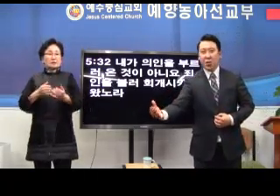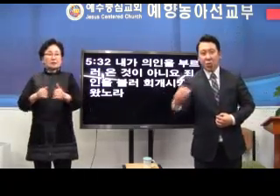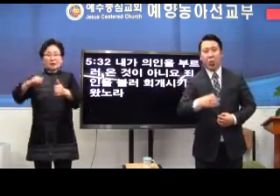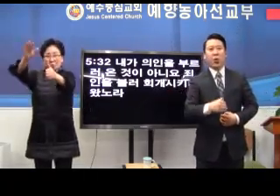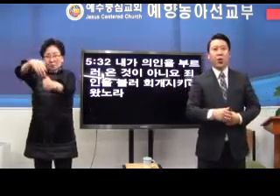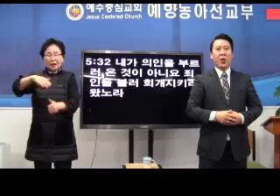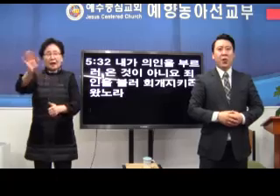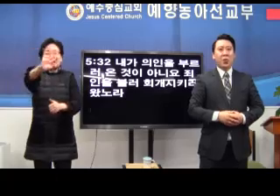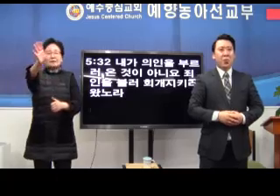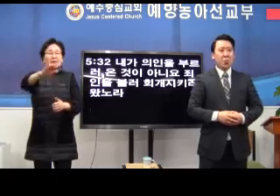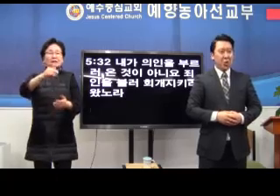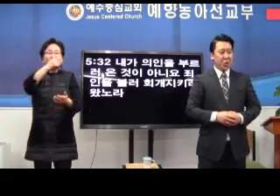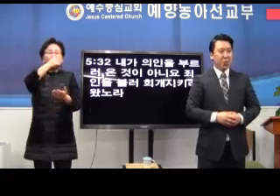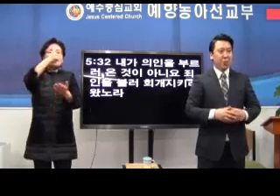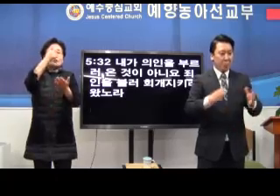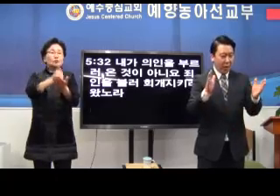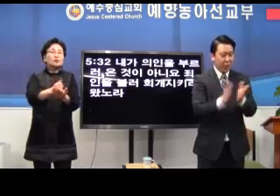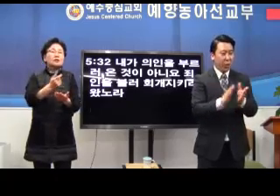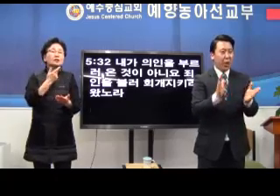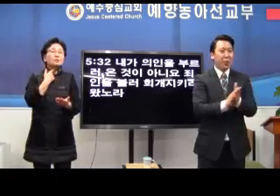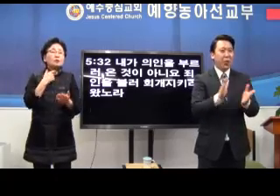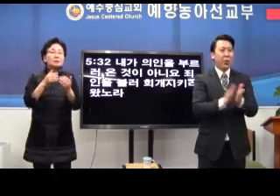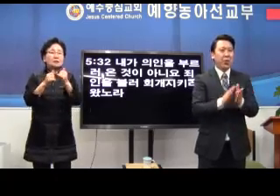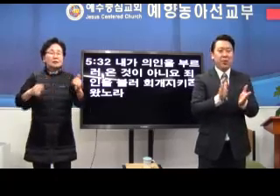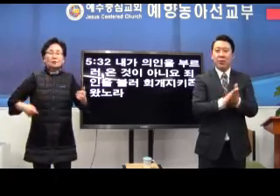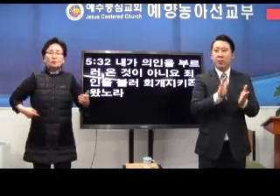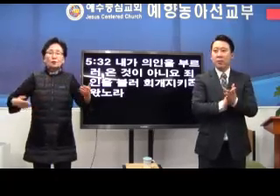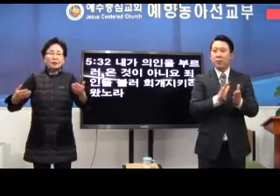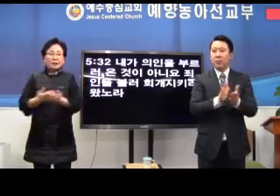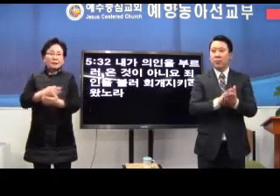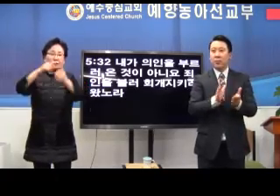회개시키러 온 걸 믿으시는 분만 박수로 하나님.